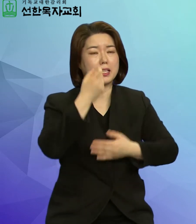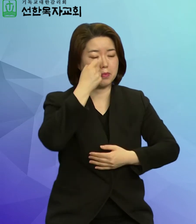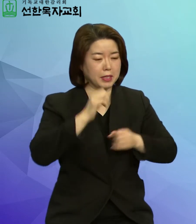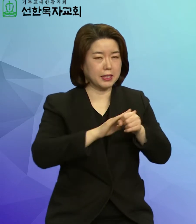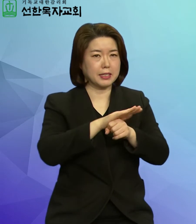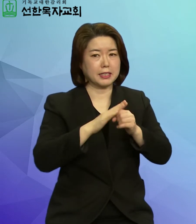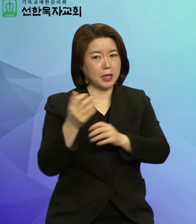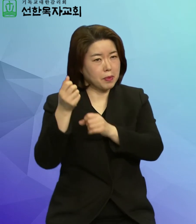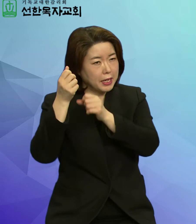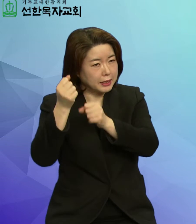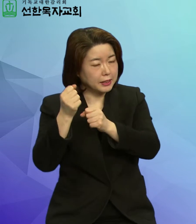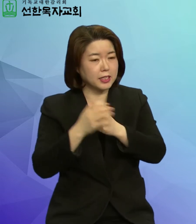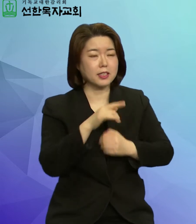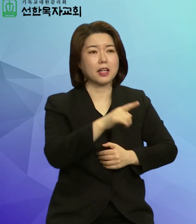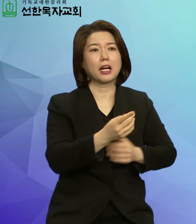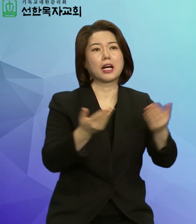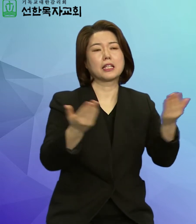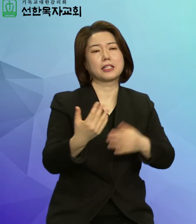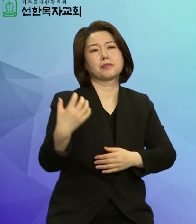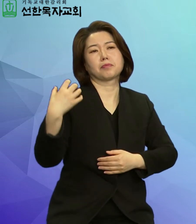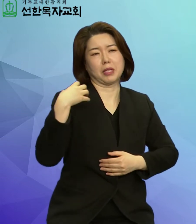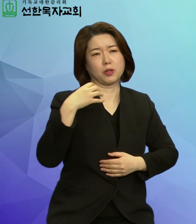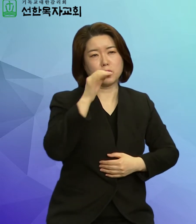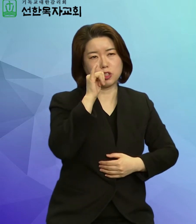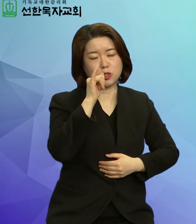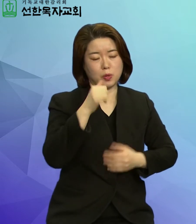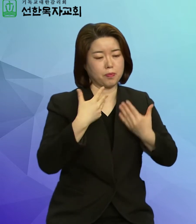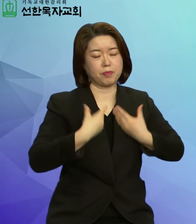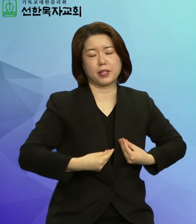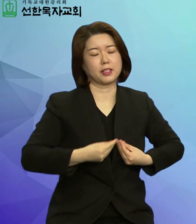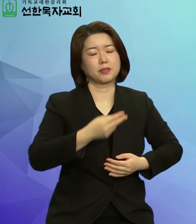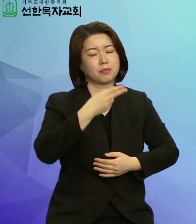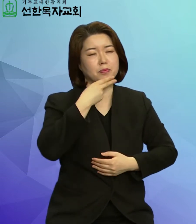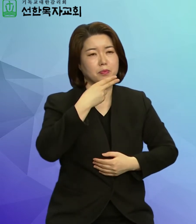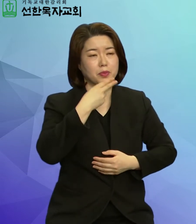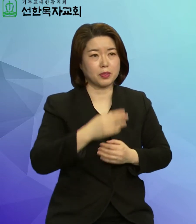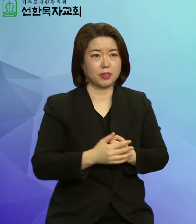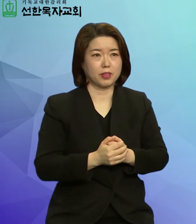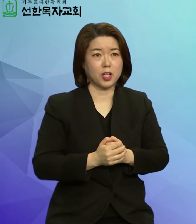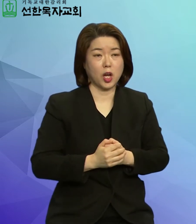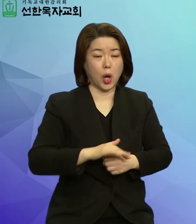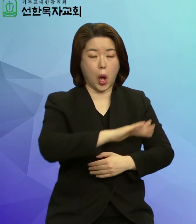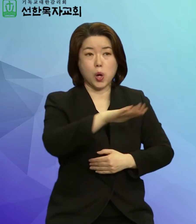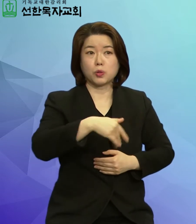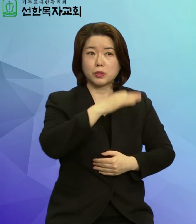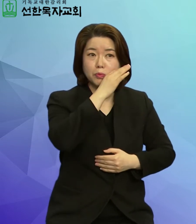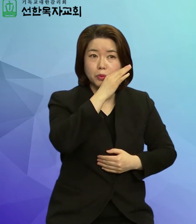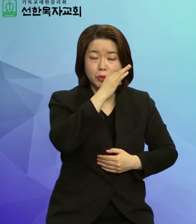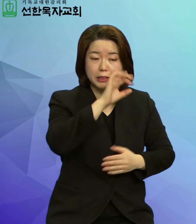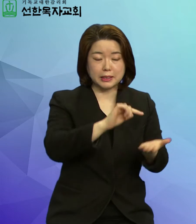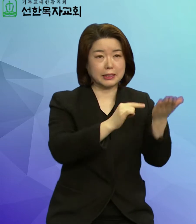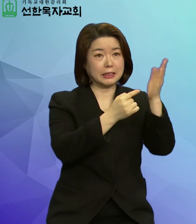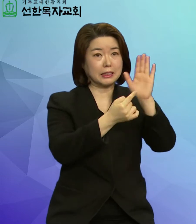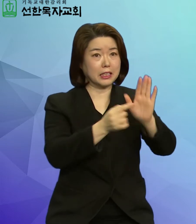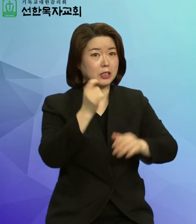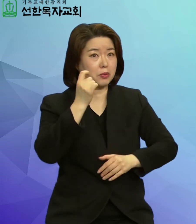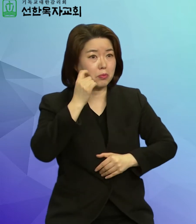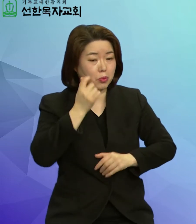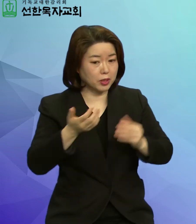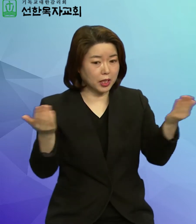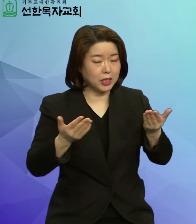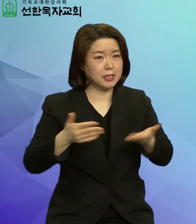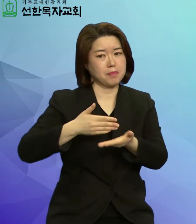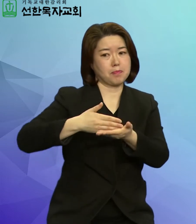우리는 하나님의 자비를 힘입어서 이 직분을 맡고 있으니 낙심하지 않습니다. 우리는